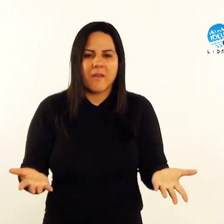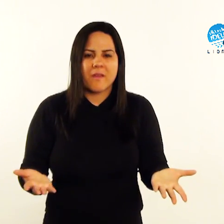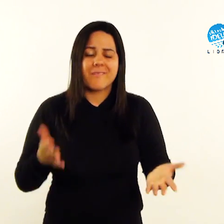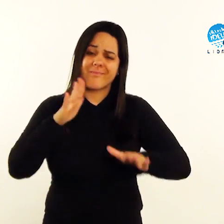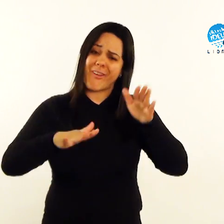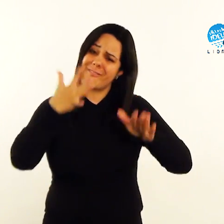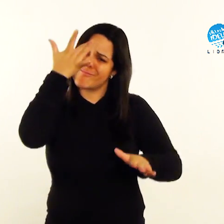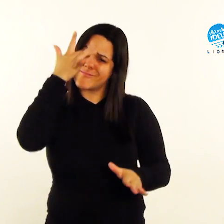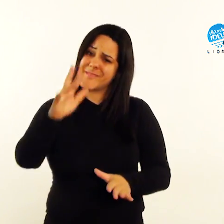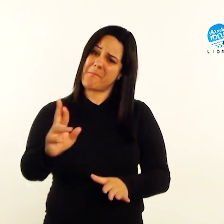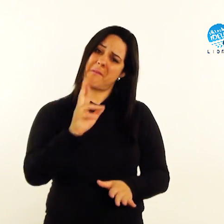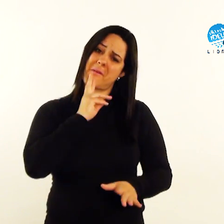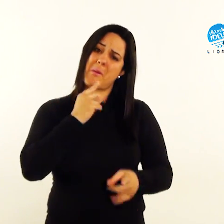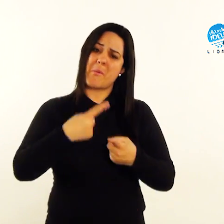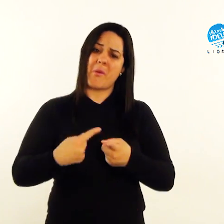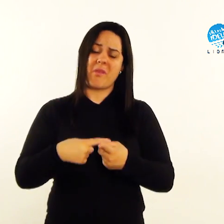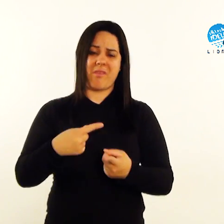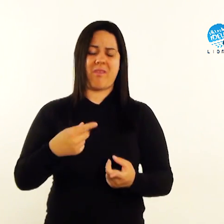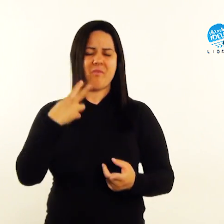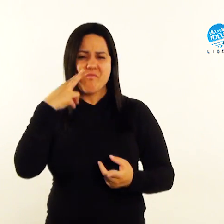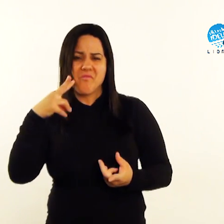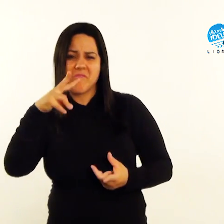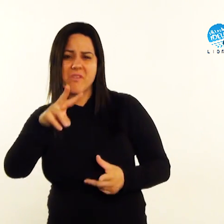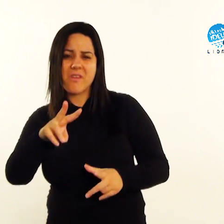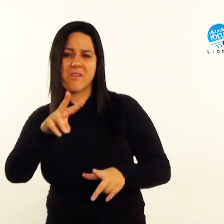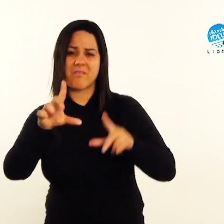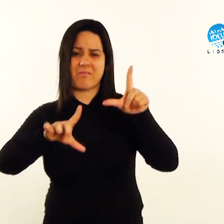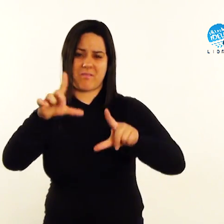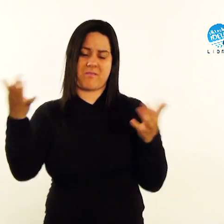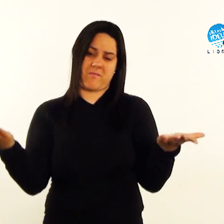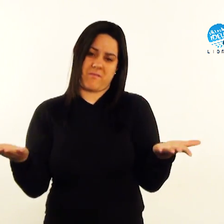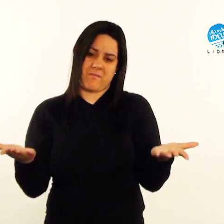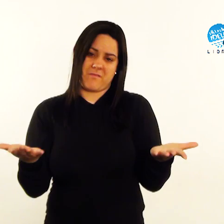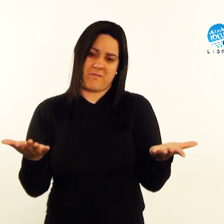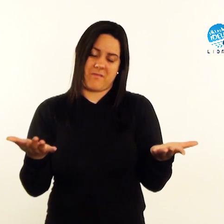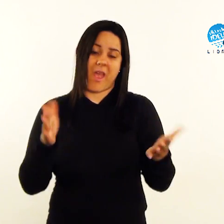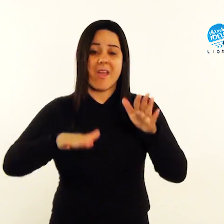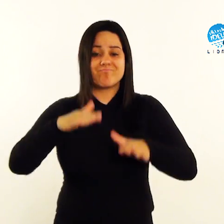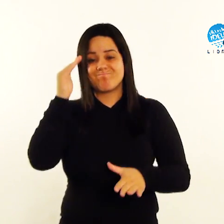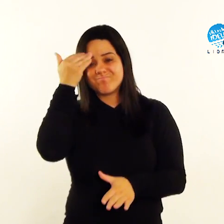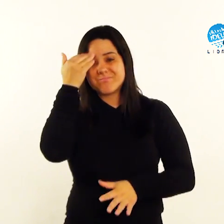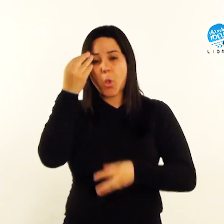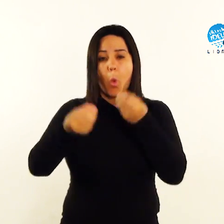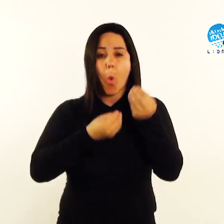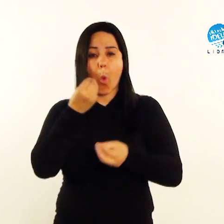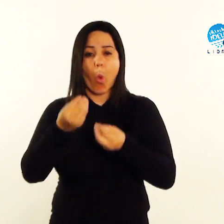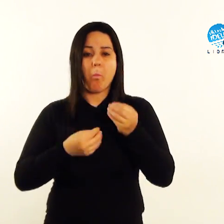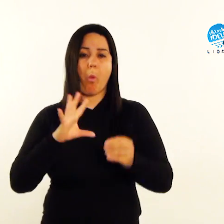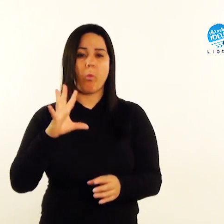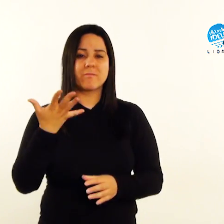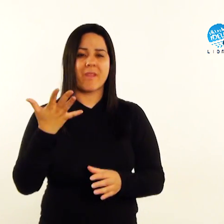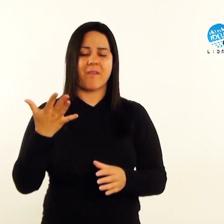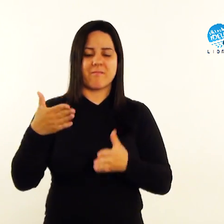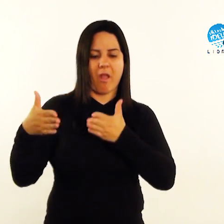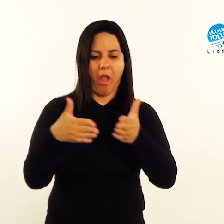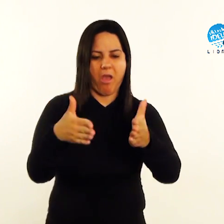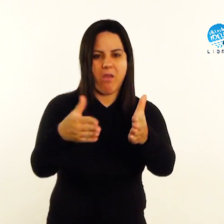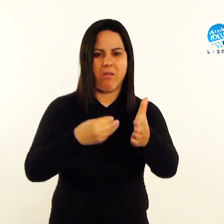Talvez você não saiba nem responder por que você está aqui. E às vezes a gente não entende como os rumos da nossa vida nos